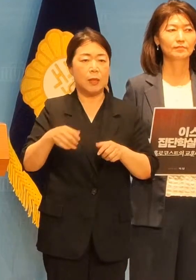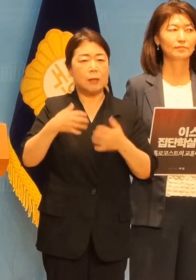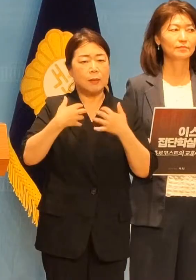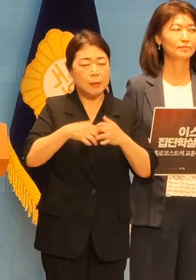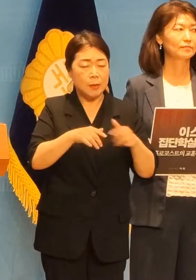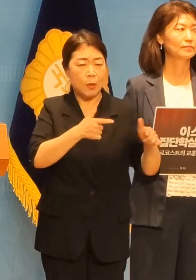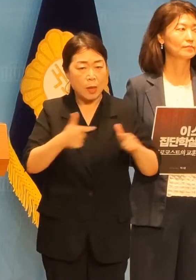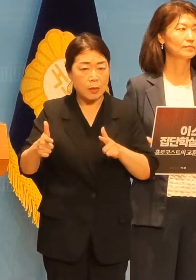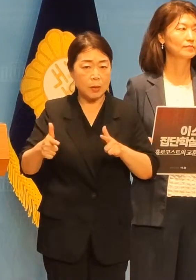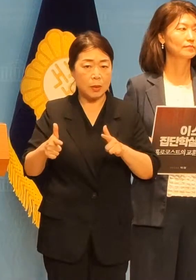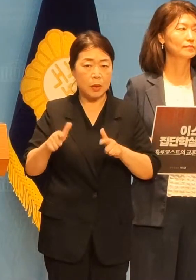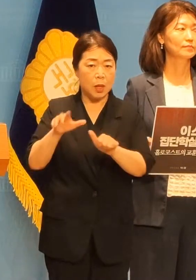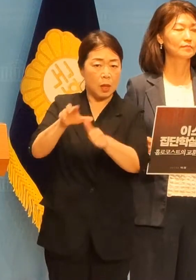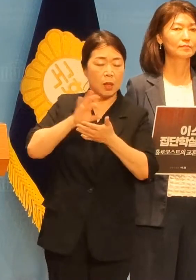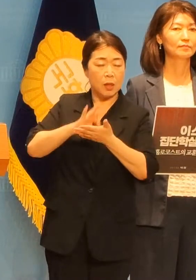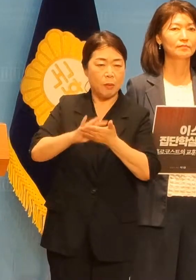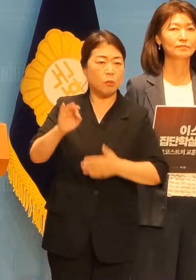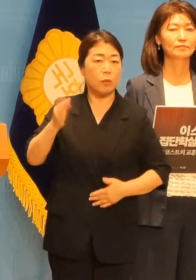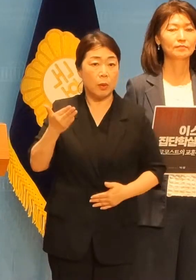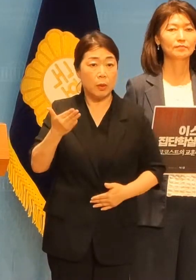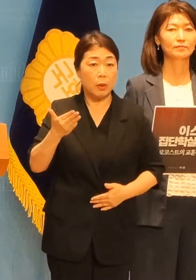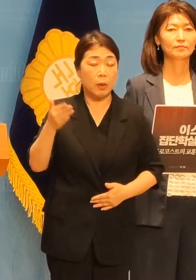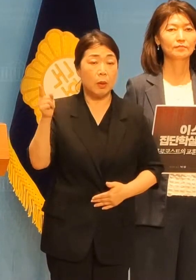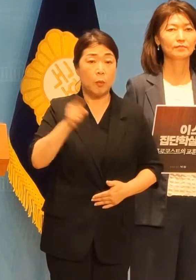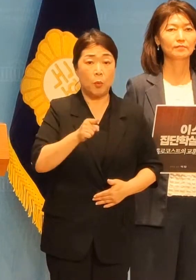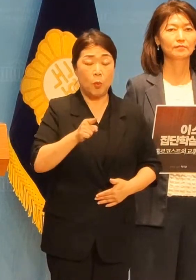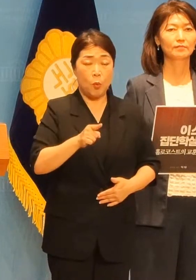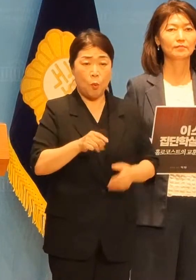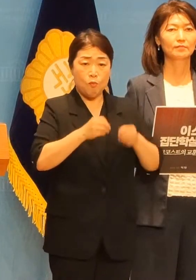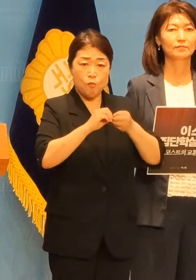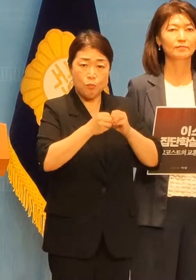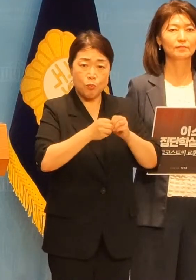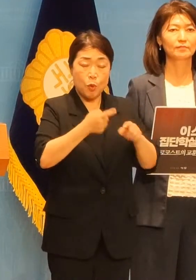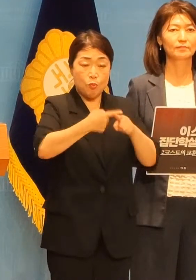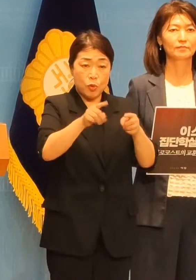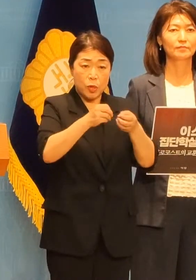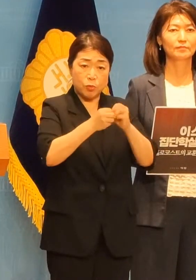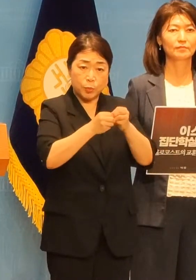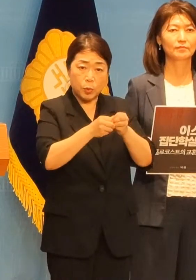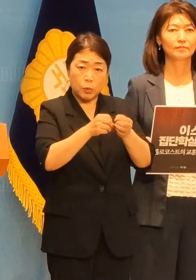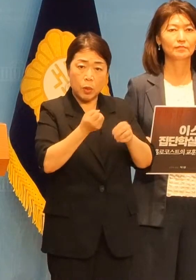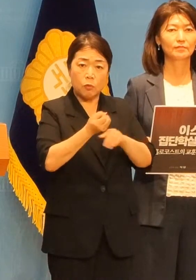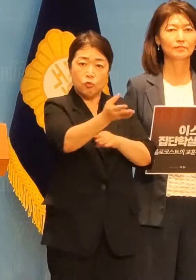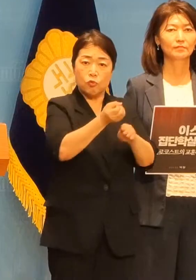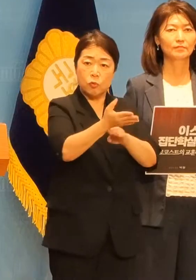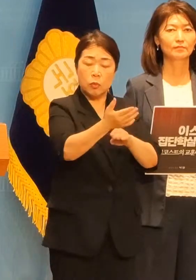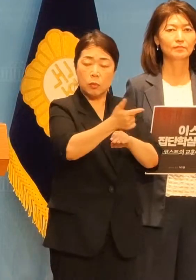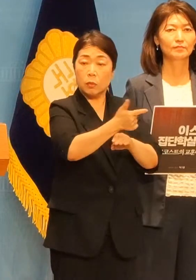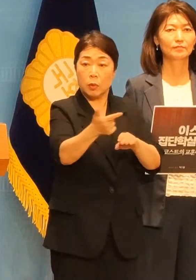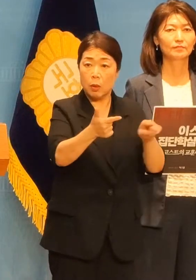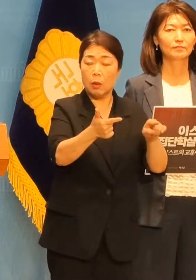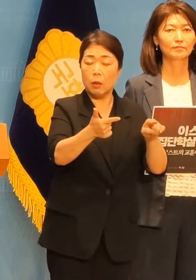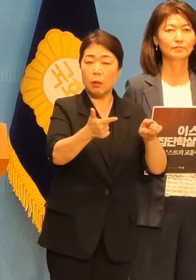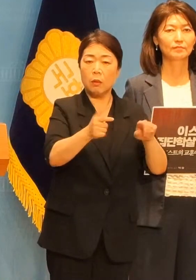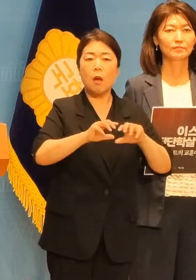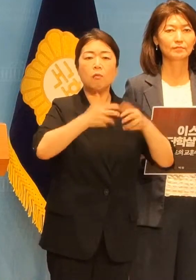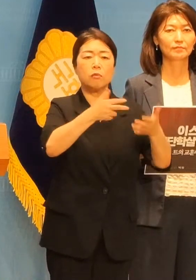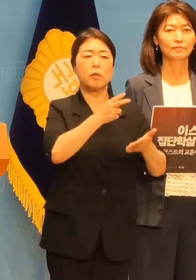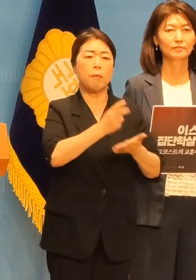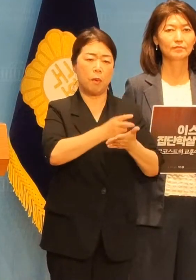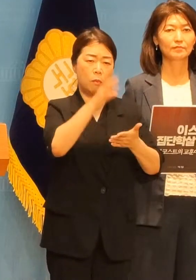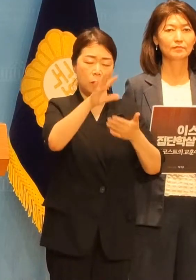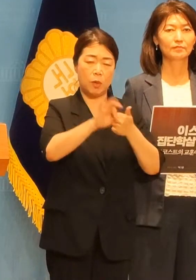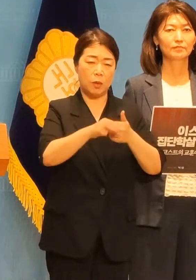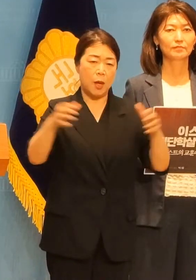이후에도 총열과 총몸, 프레임 등의 무기 부품이 수출되었습니다. 국제법은 집단